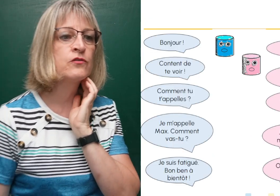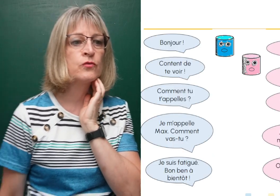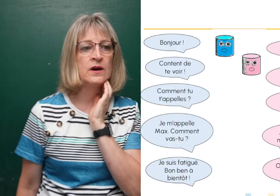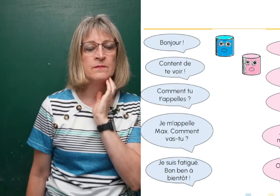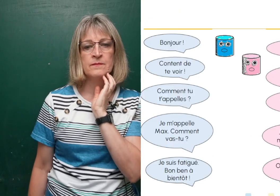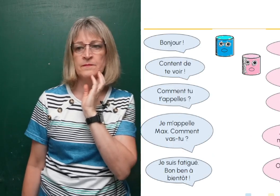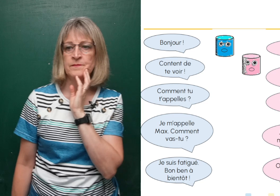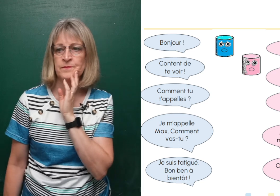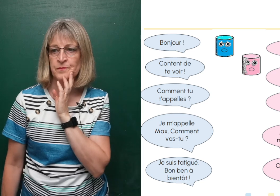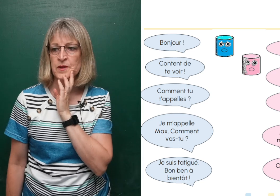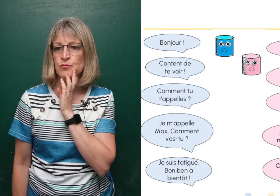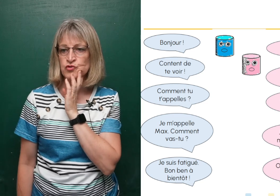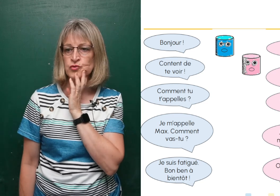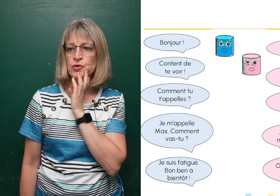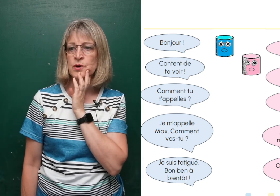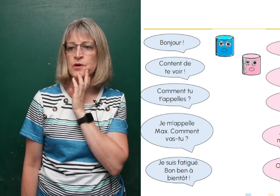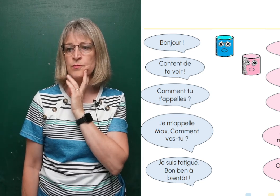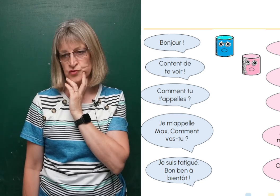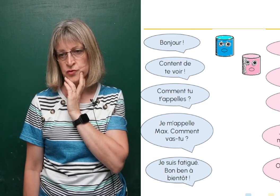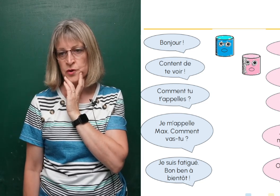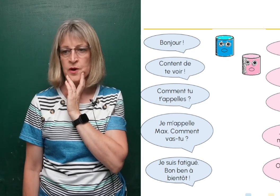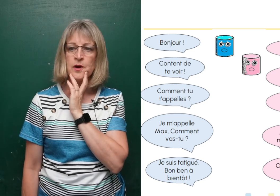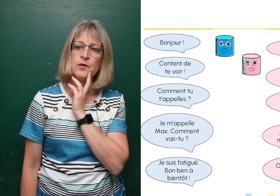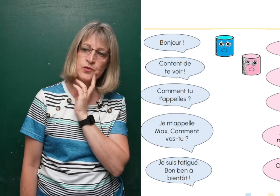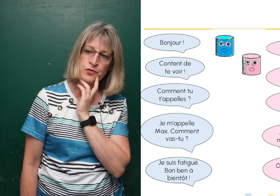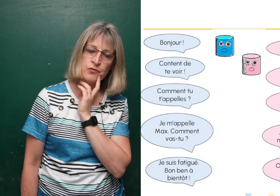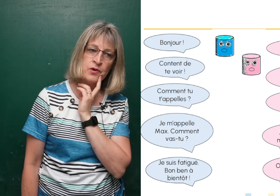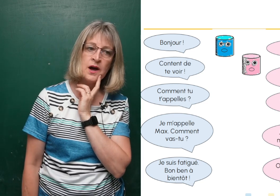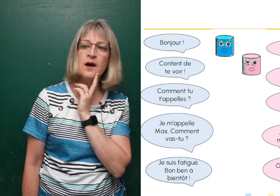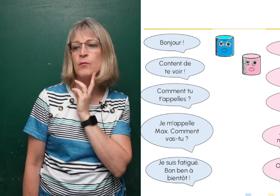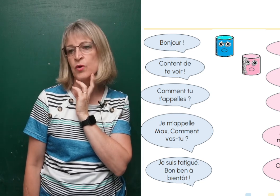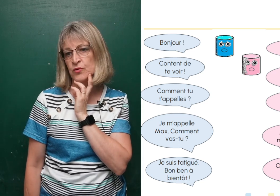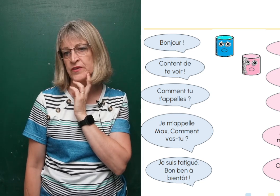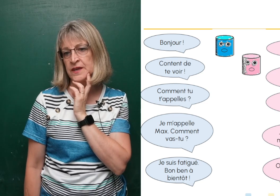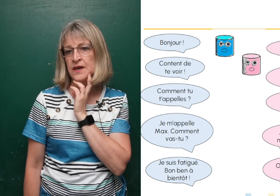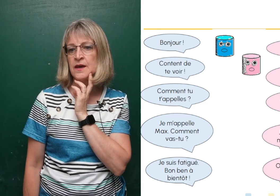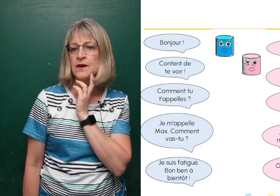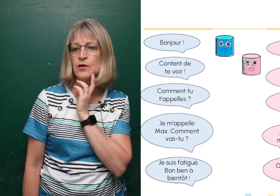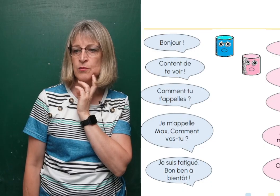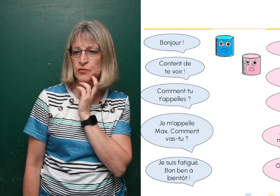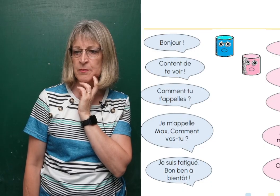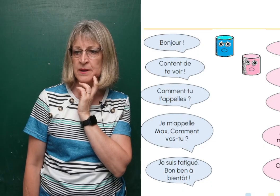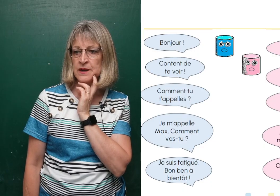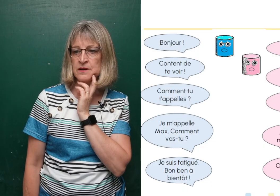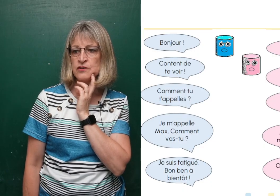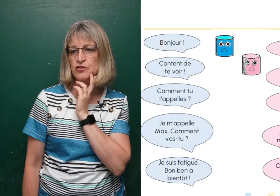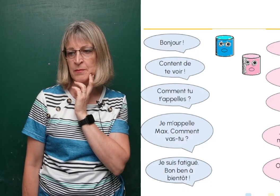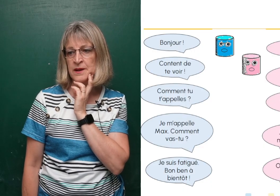soir. Bonjour, bonjour, content de te voir, moi aussi. Comment tu t'appelles? Je m'appelle,